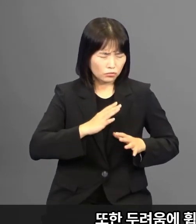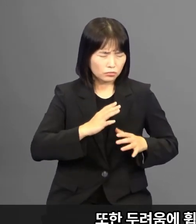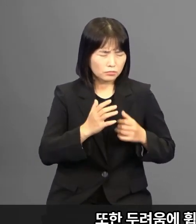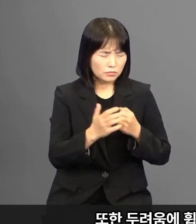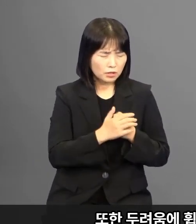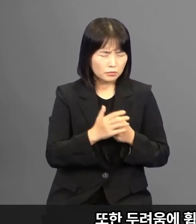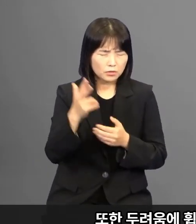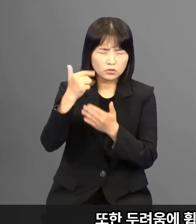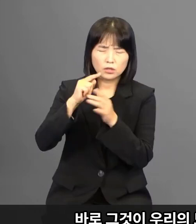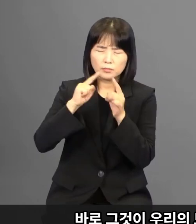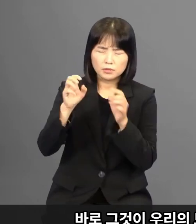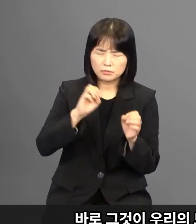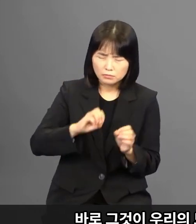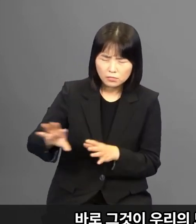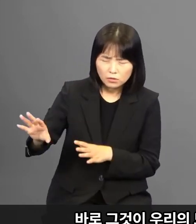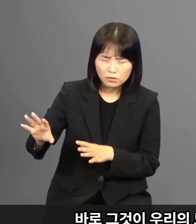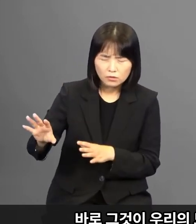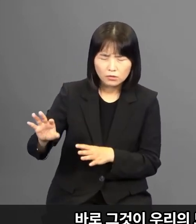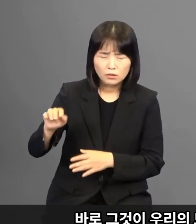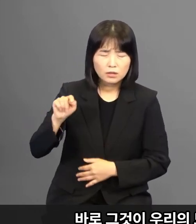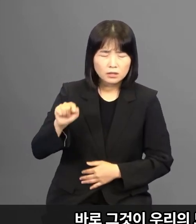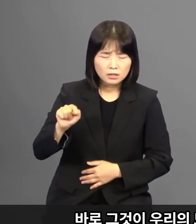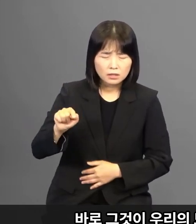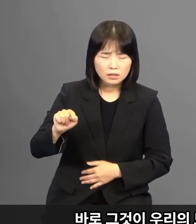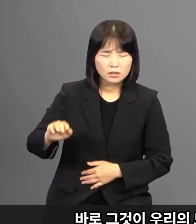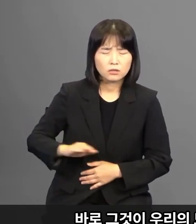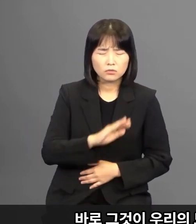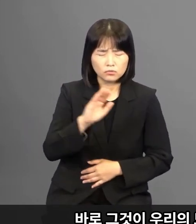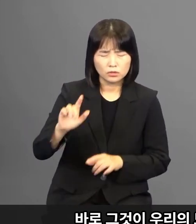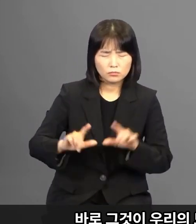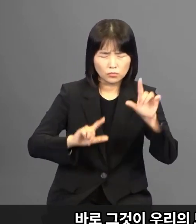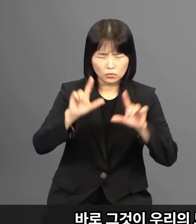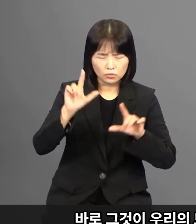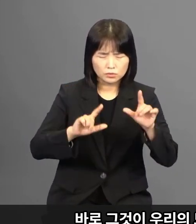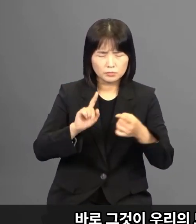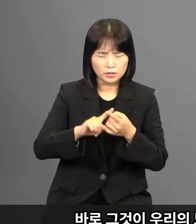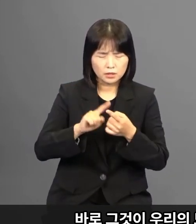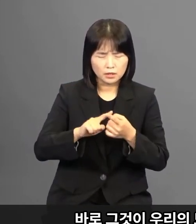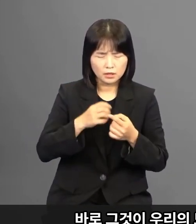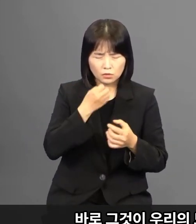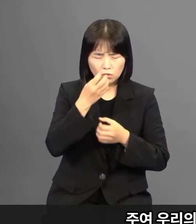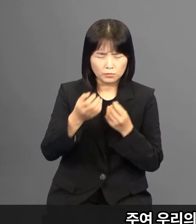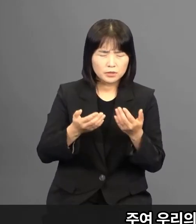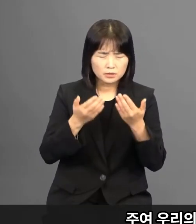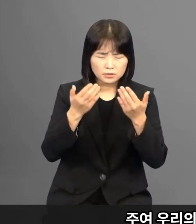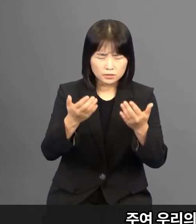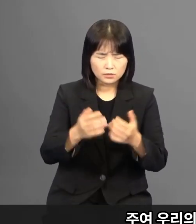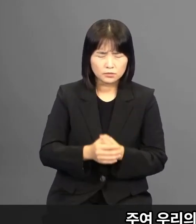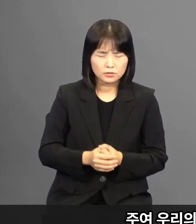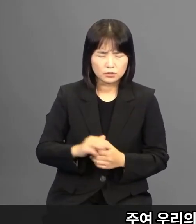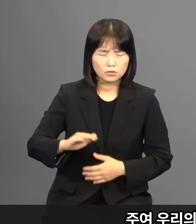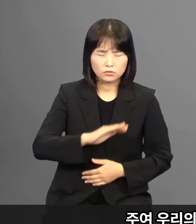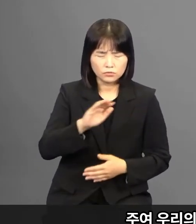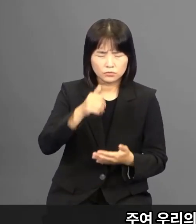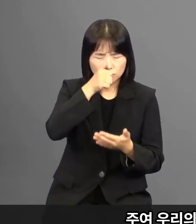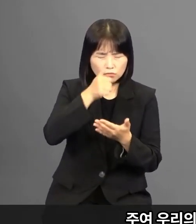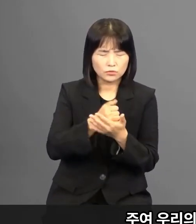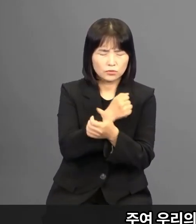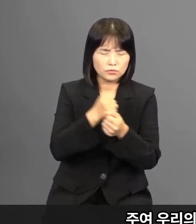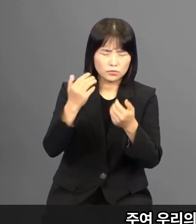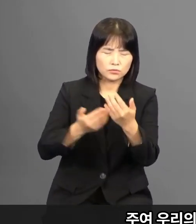버렸던 것을, 바로 그것이 우리의 모습이었음을 이 시간 고백하오니 주여 우리의 죄를